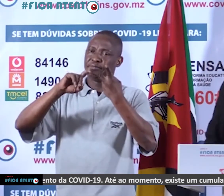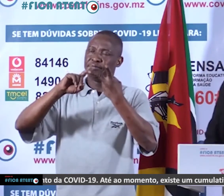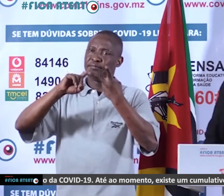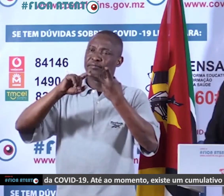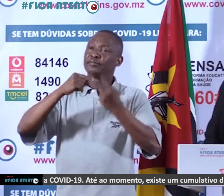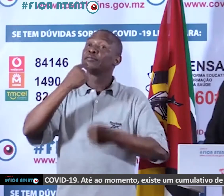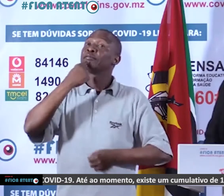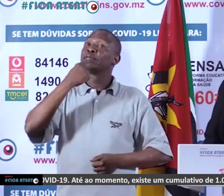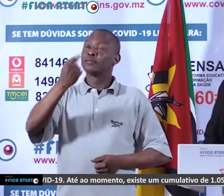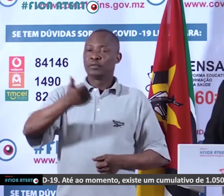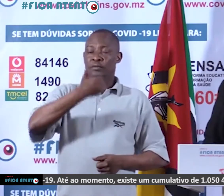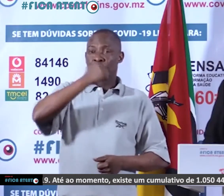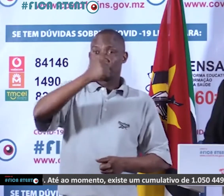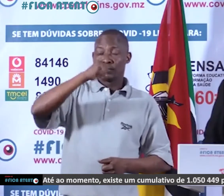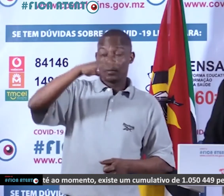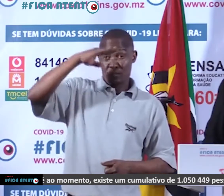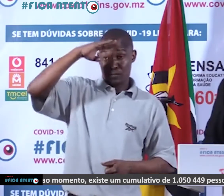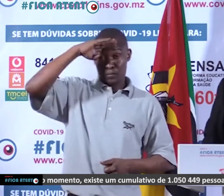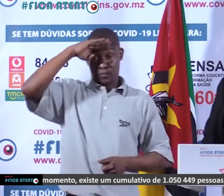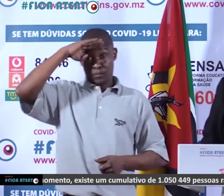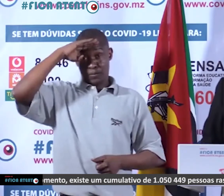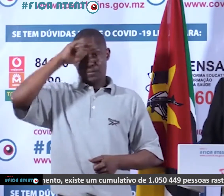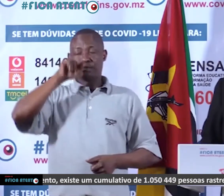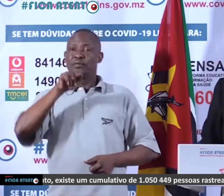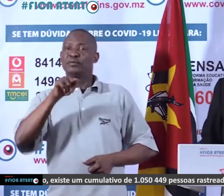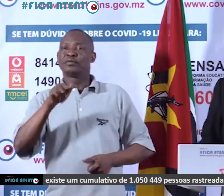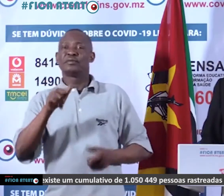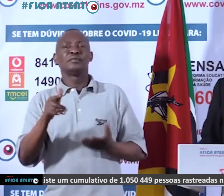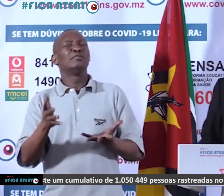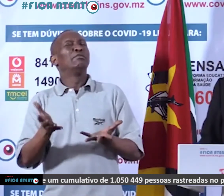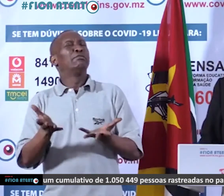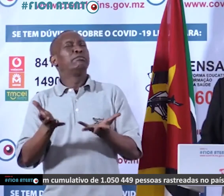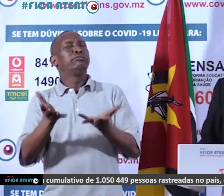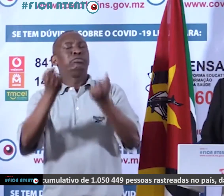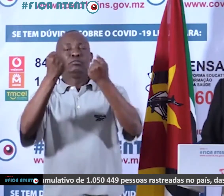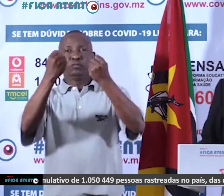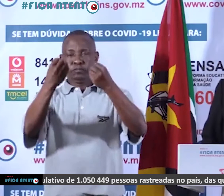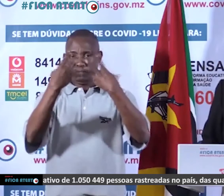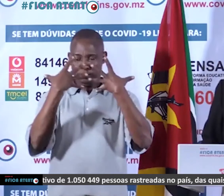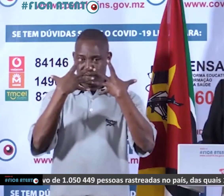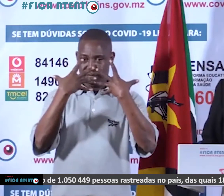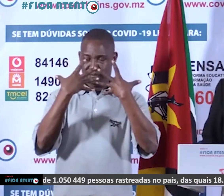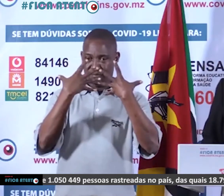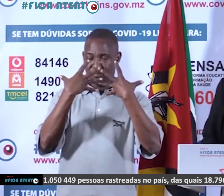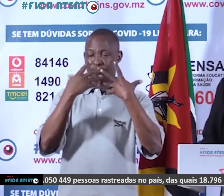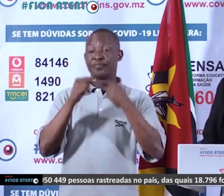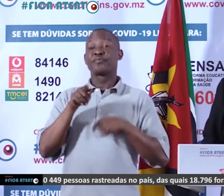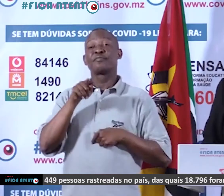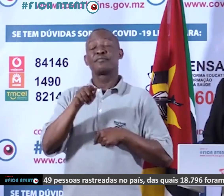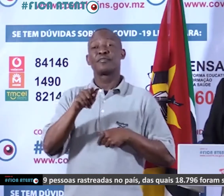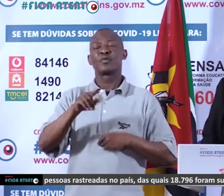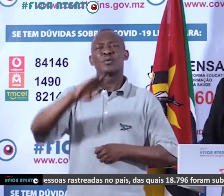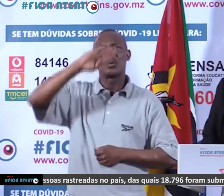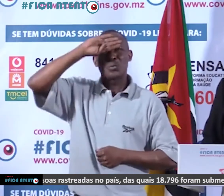álcool tem mais malefícios do que podemos imaginar. Em relação às doenças, e muito